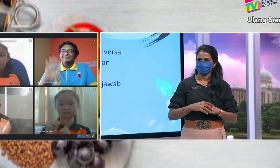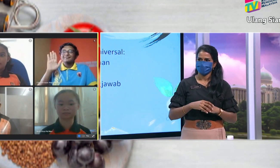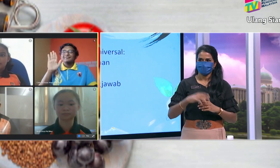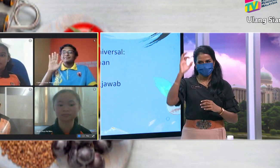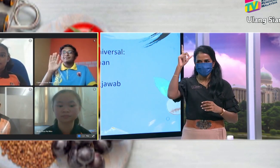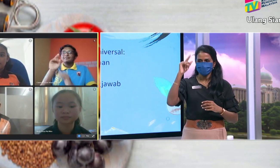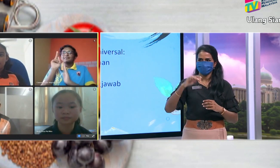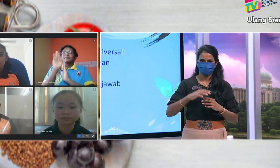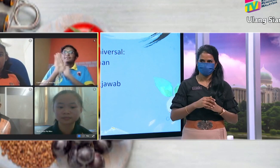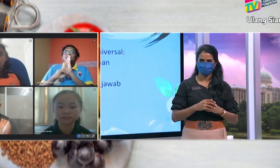Kelman.